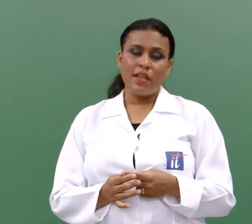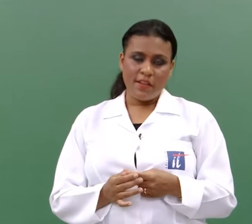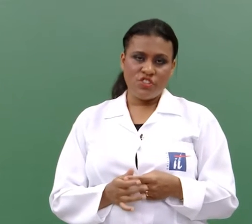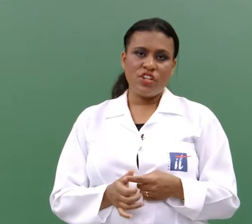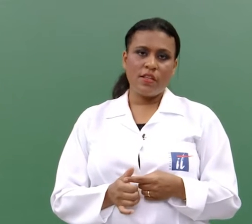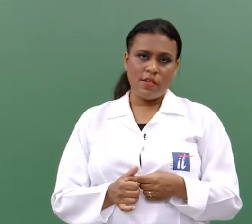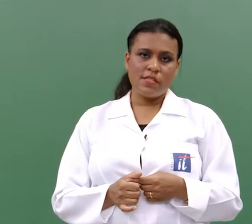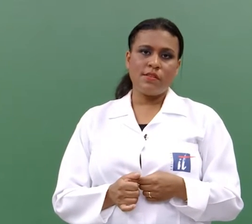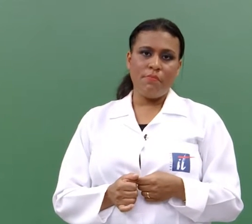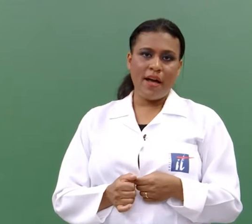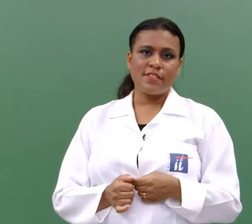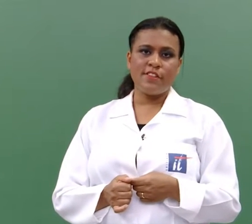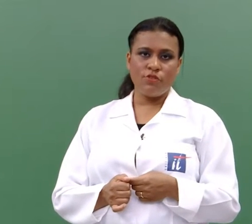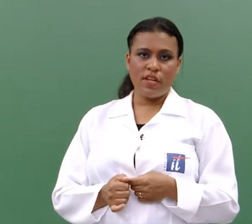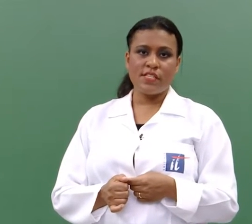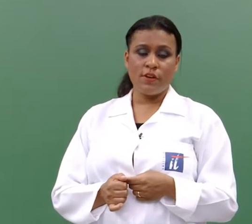Lei de Diretrizes e Bases da Educação,